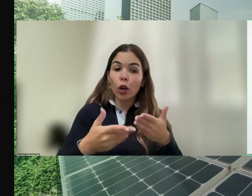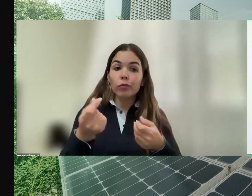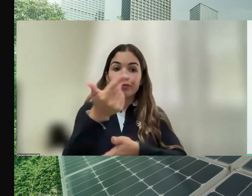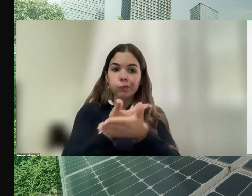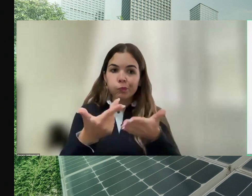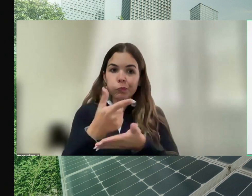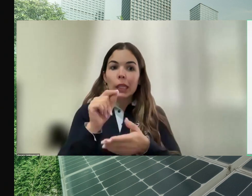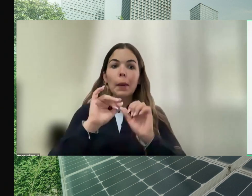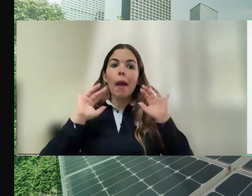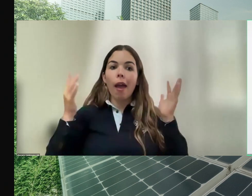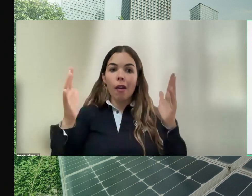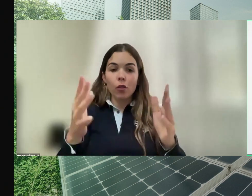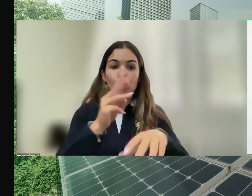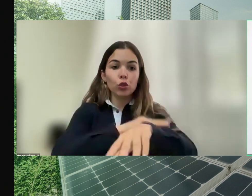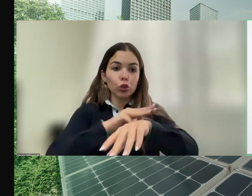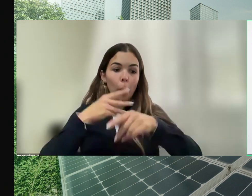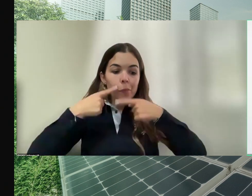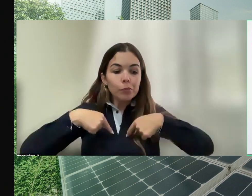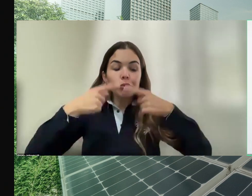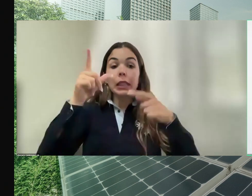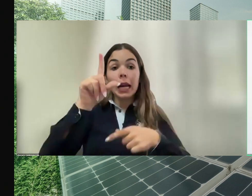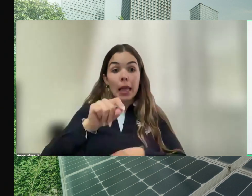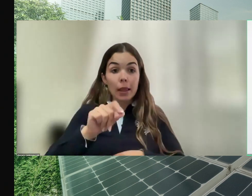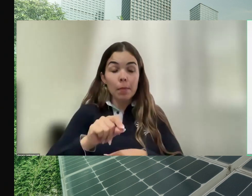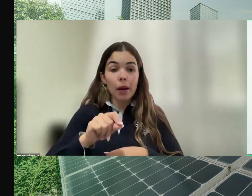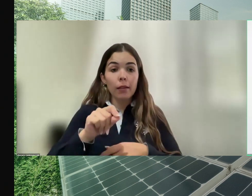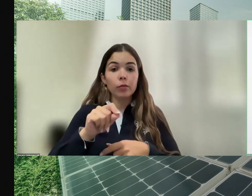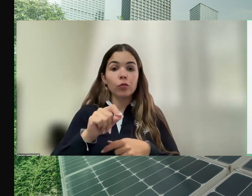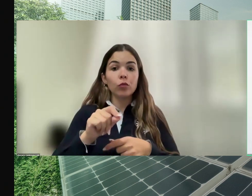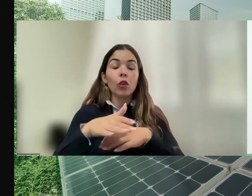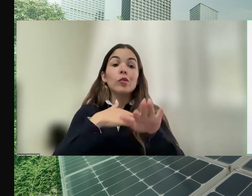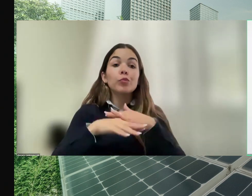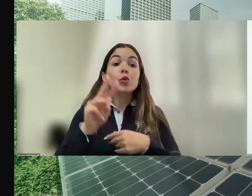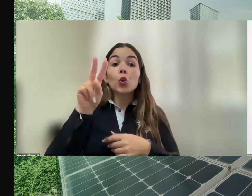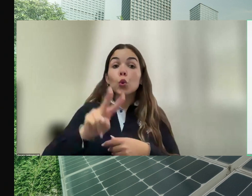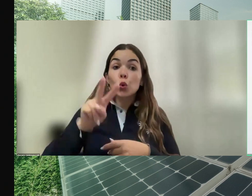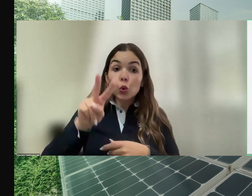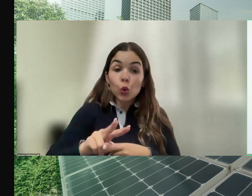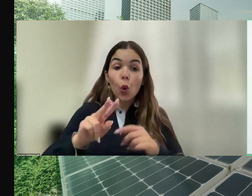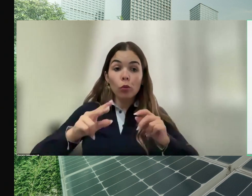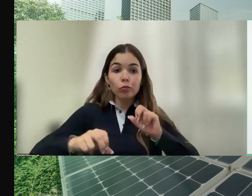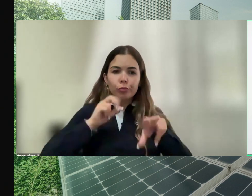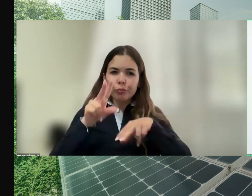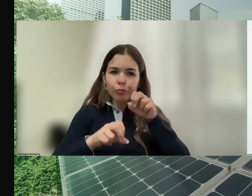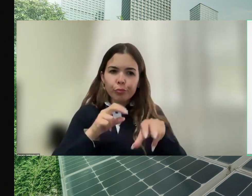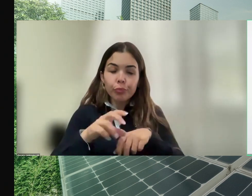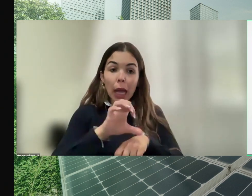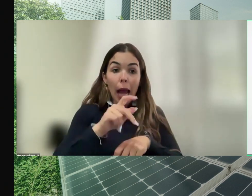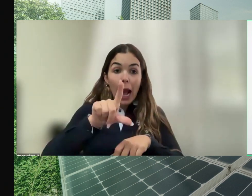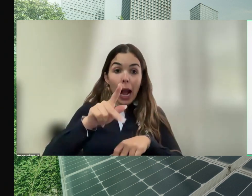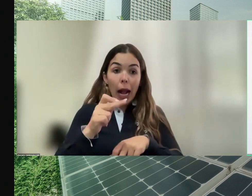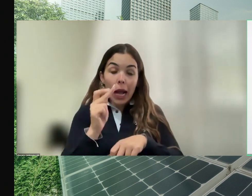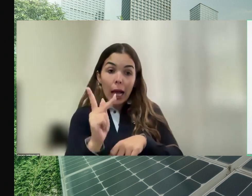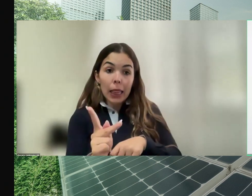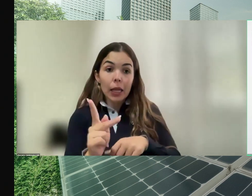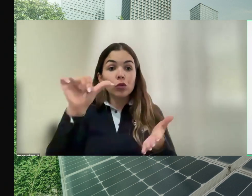na administração pública, também na realização do 2º Simpósio de Inovação do CLAD, que é o Centro